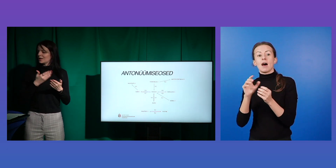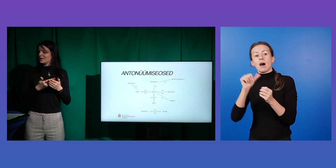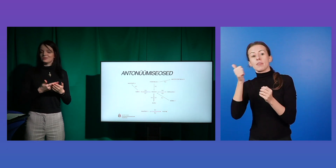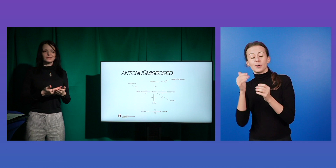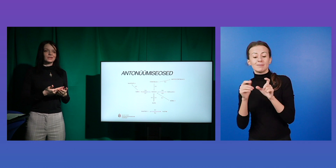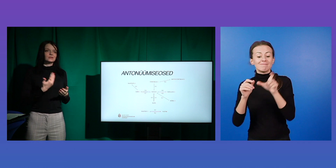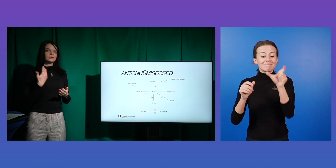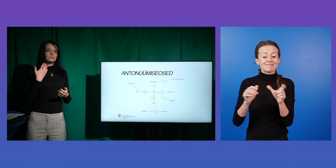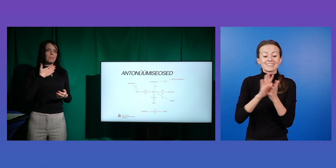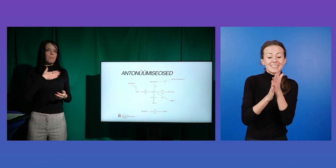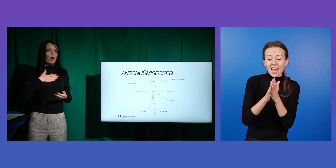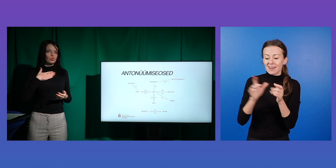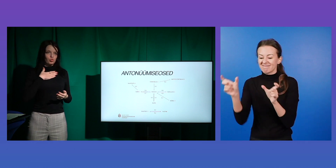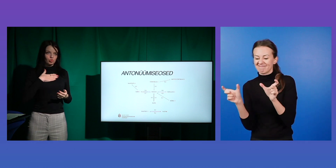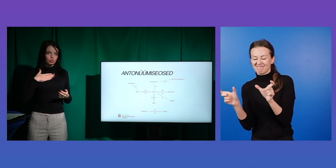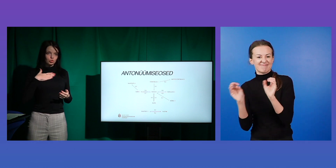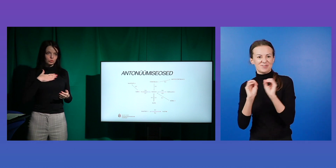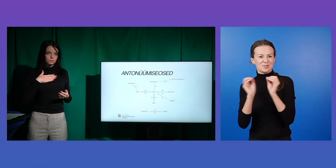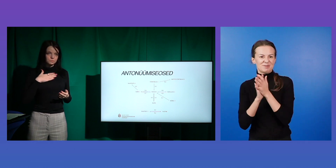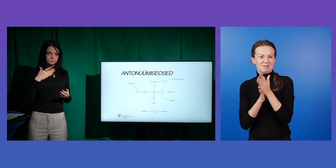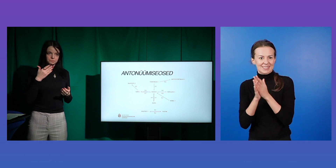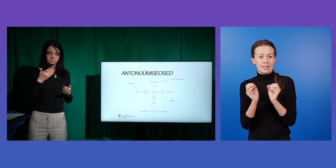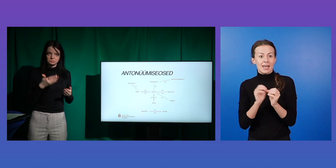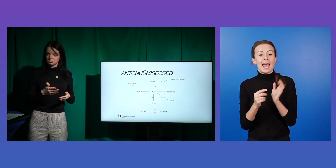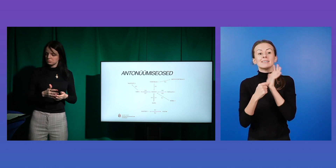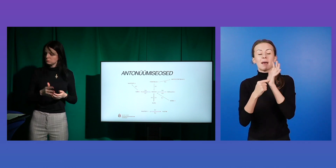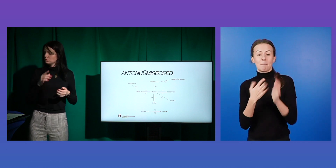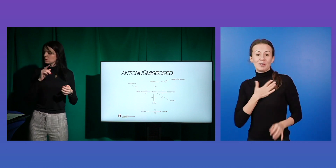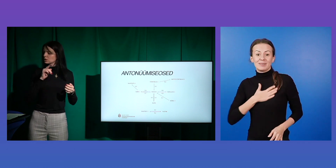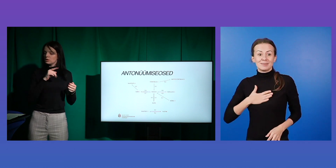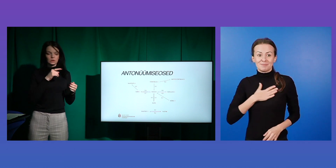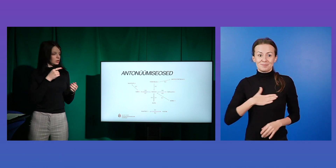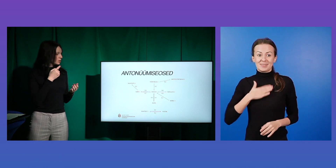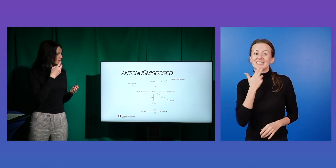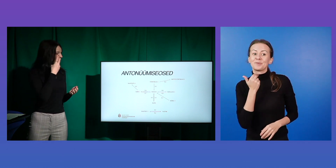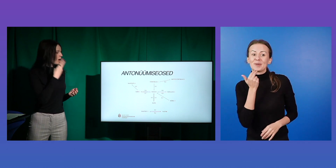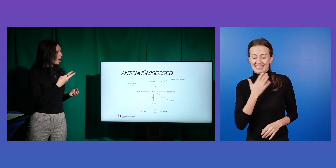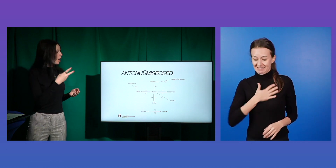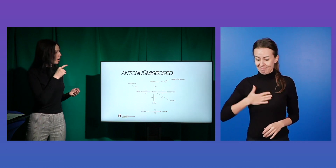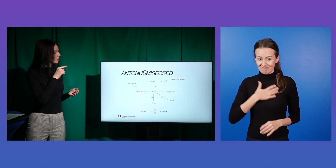seotud. Näiteks sõna magus.